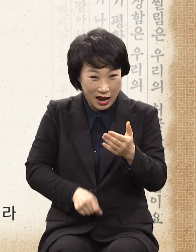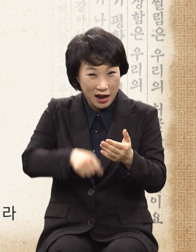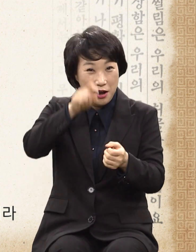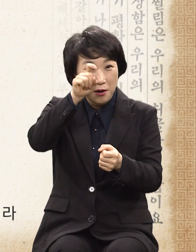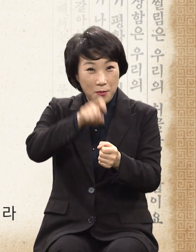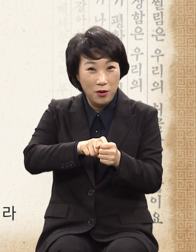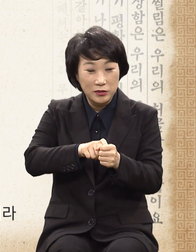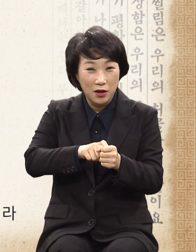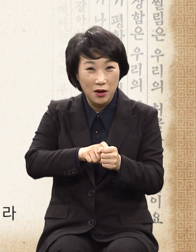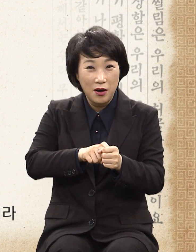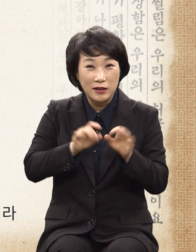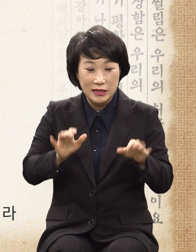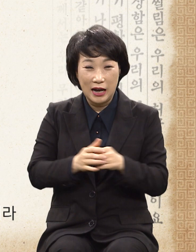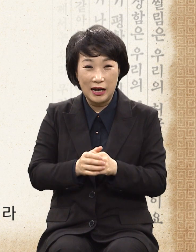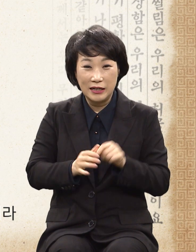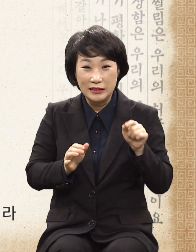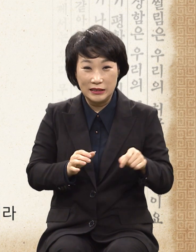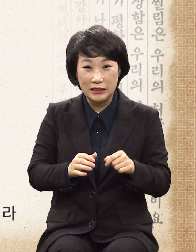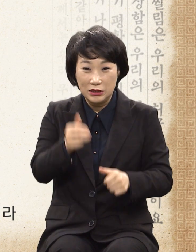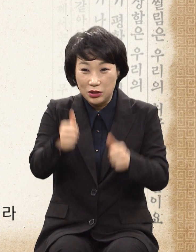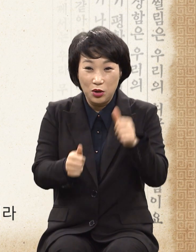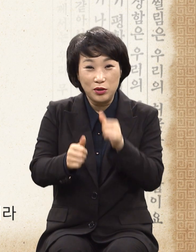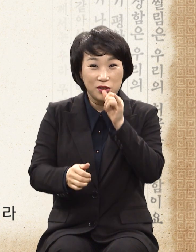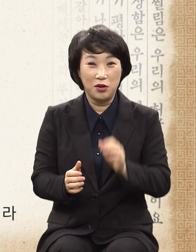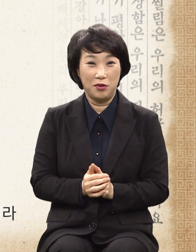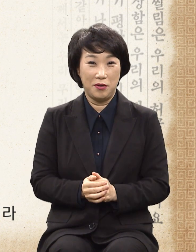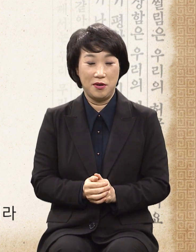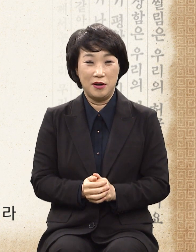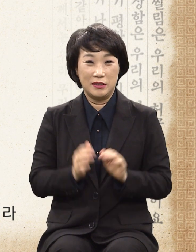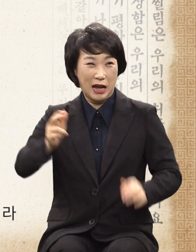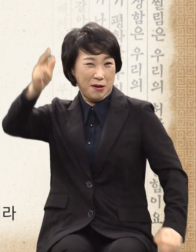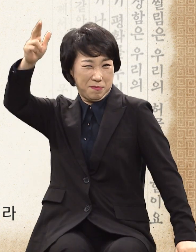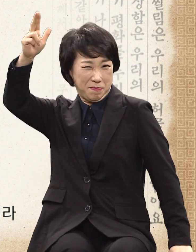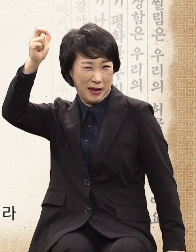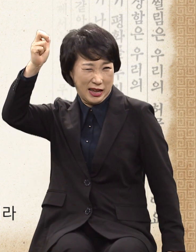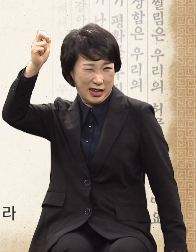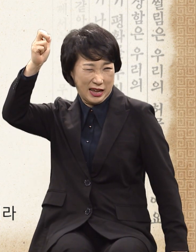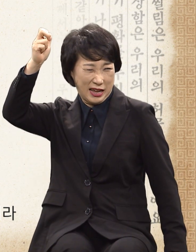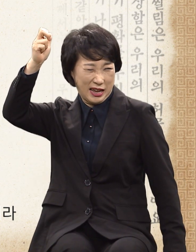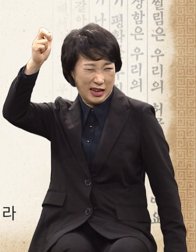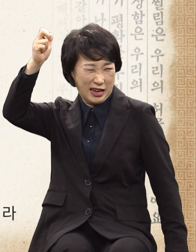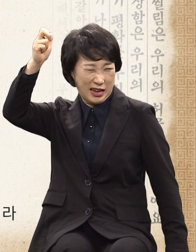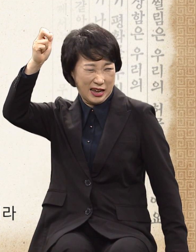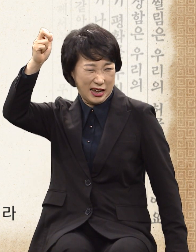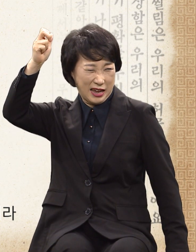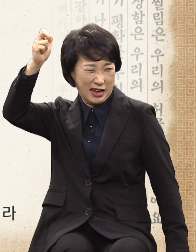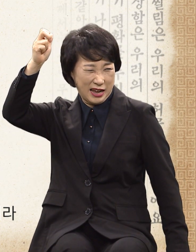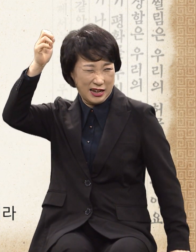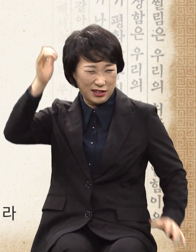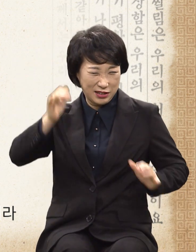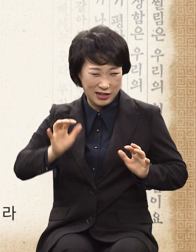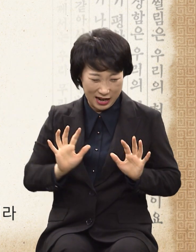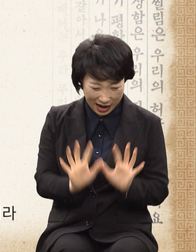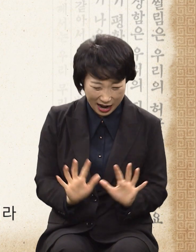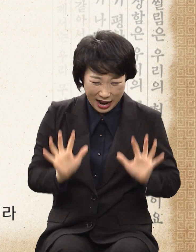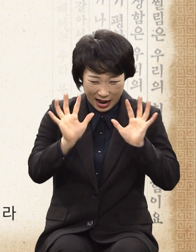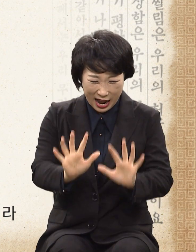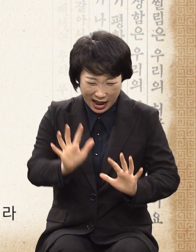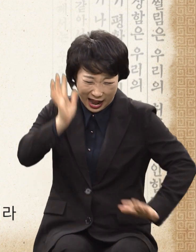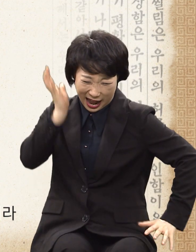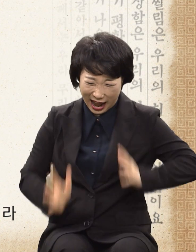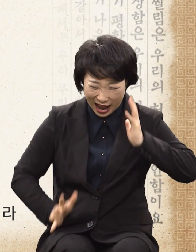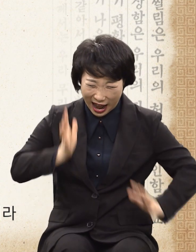어마어마한 기록을 경신하는 그런 대회에서 총이 팍 밀렸습니다.